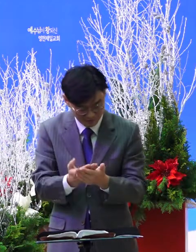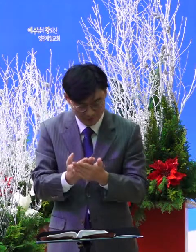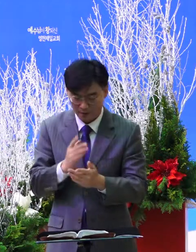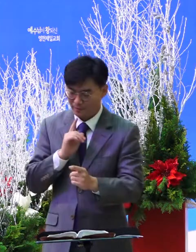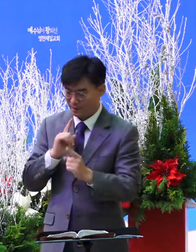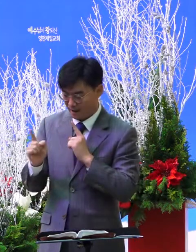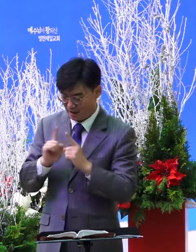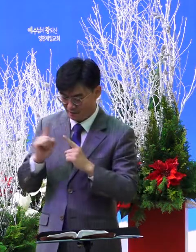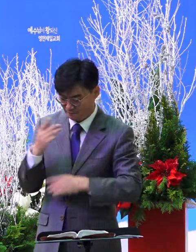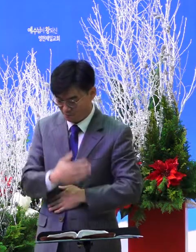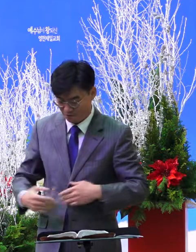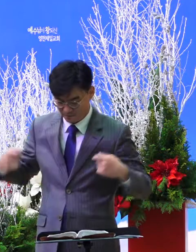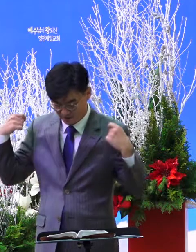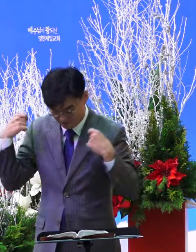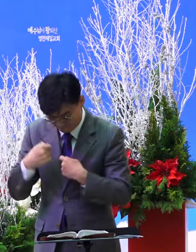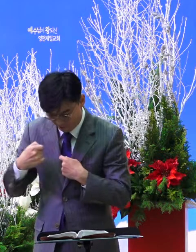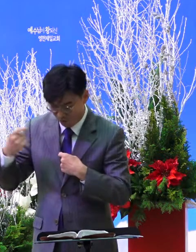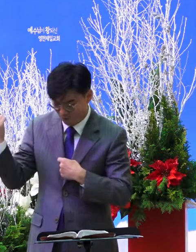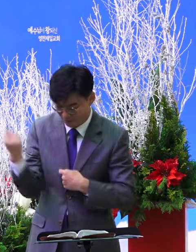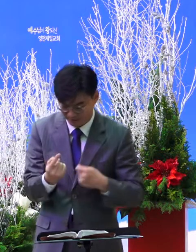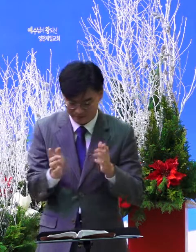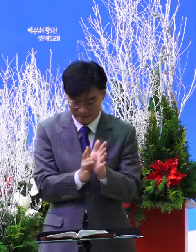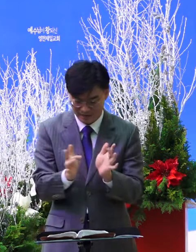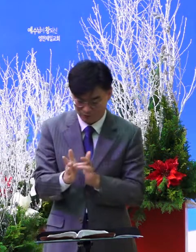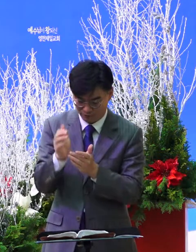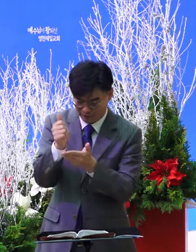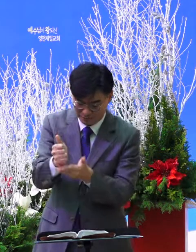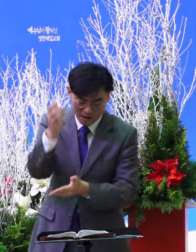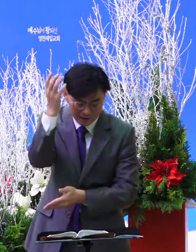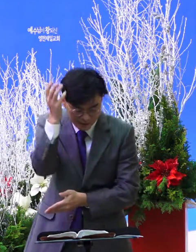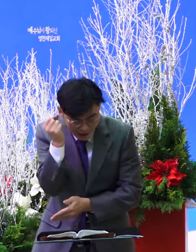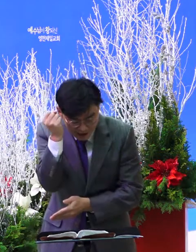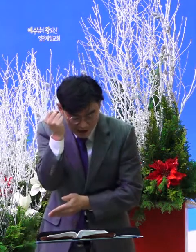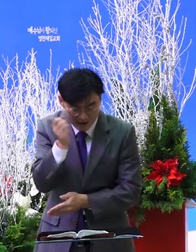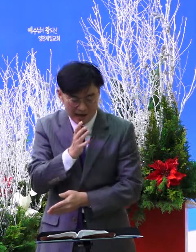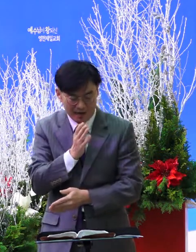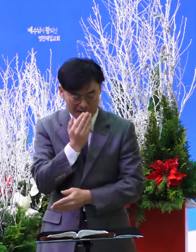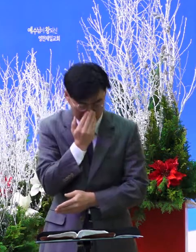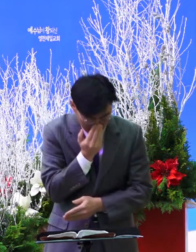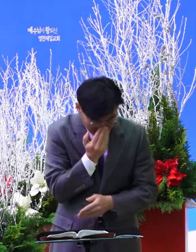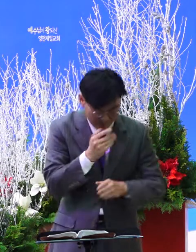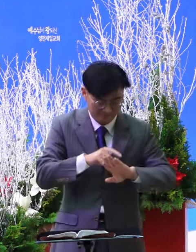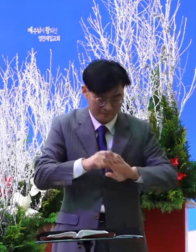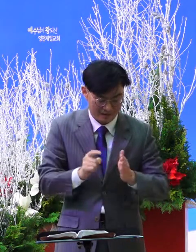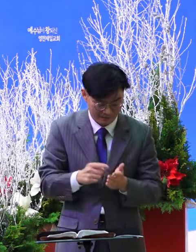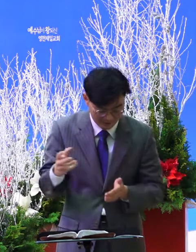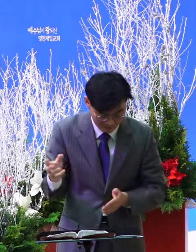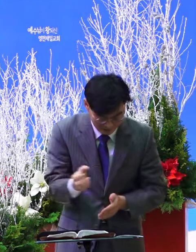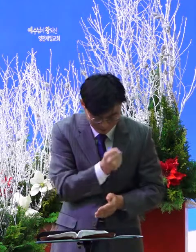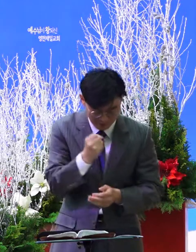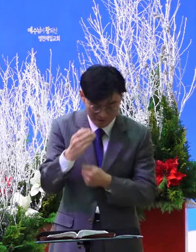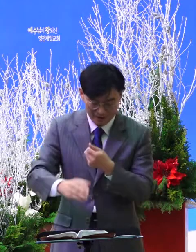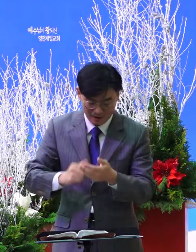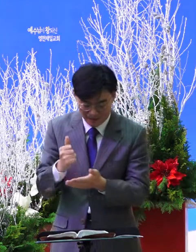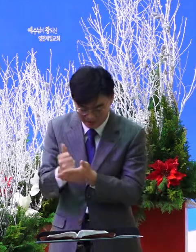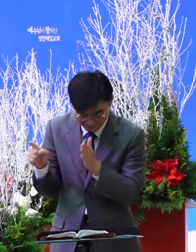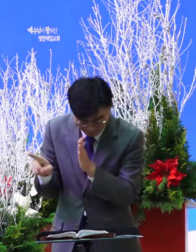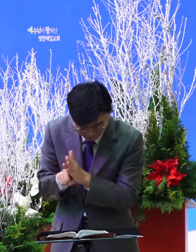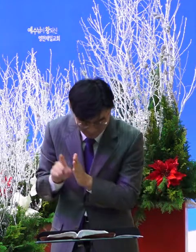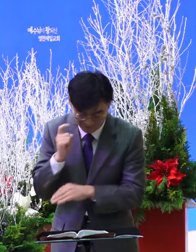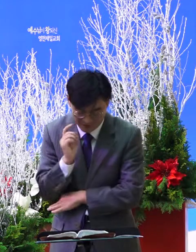땅에 오신 예수님을 기억하며 우리도 겸손한 마음으로 하나님께만 영광을 돌리게 하여